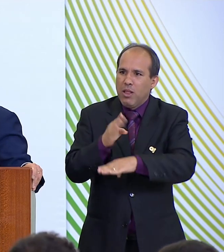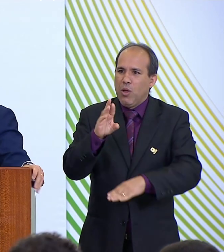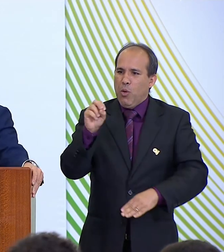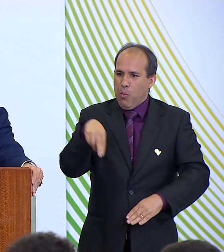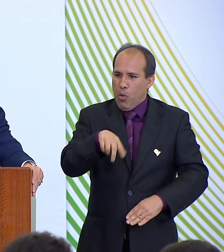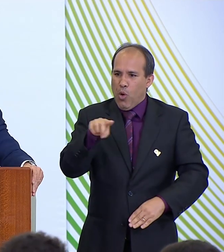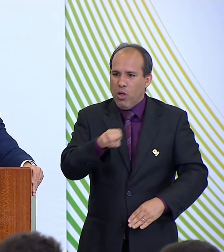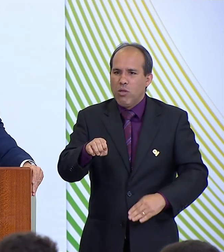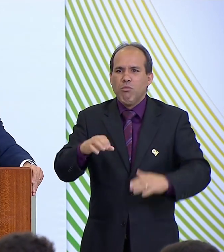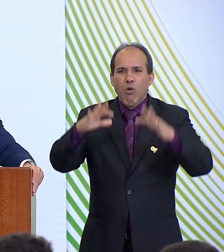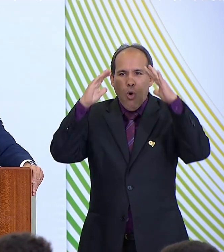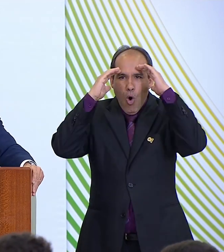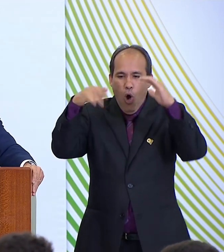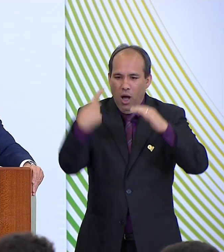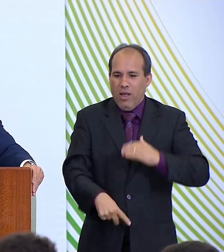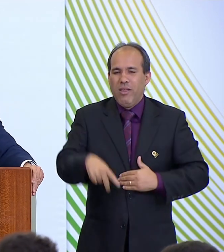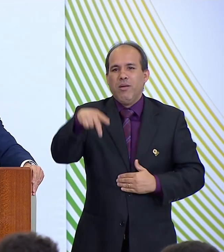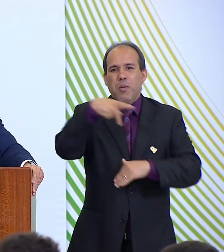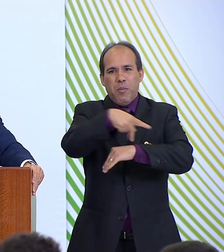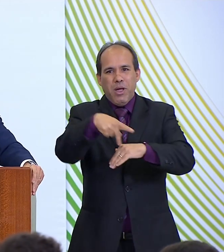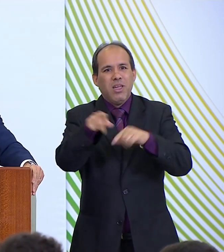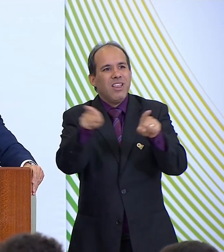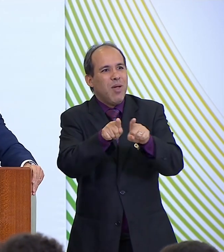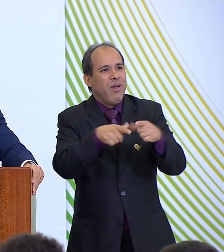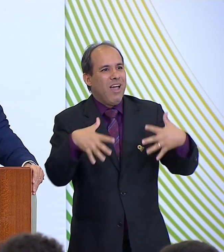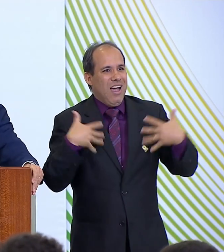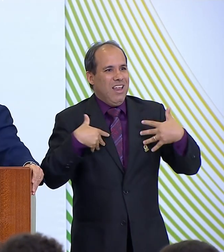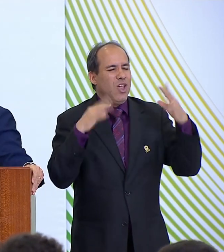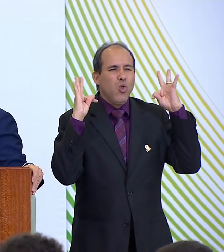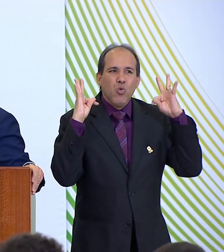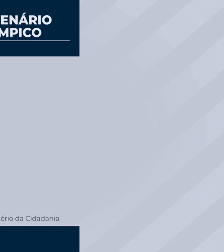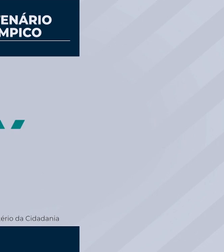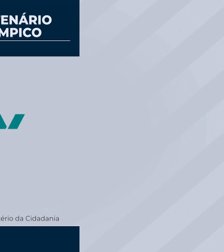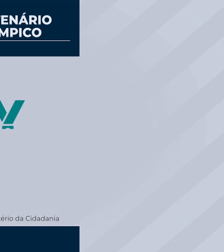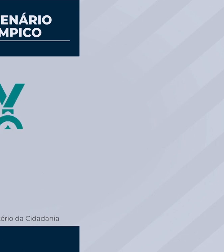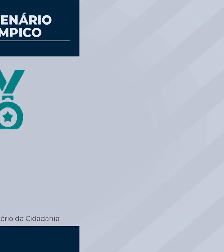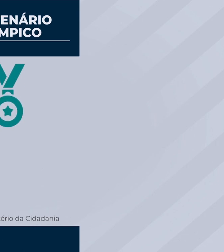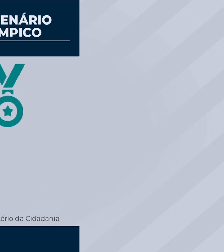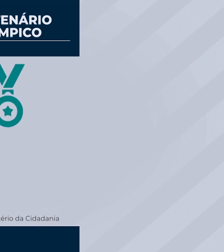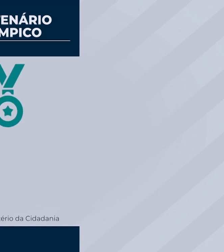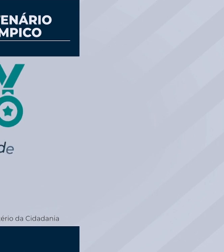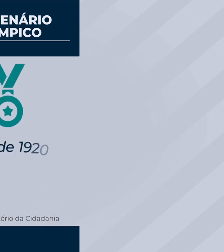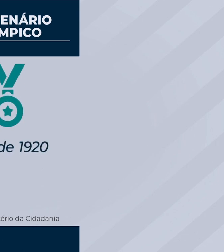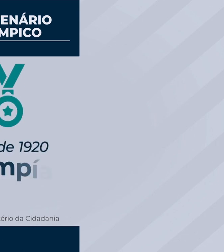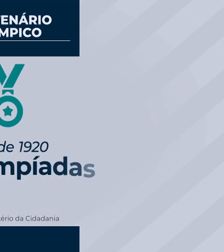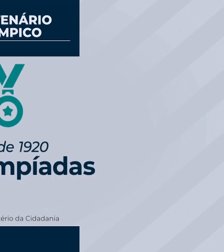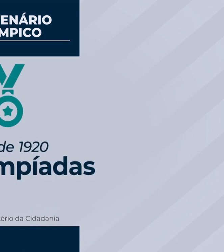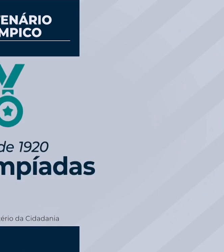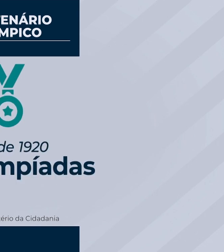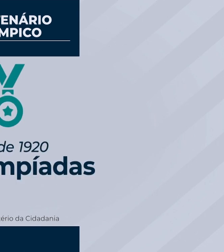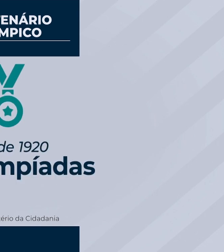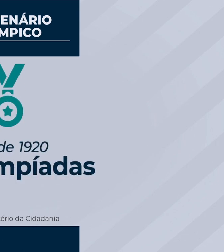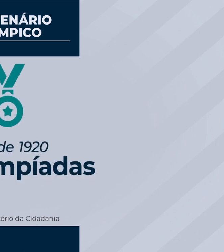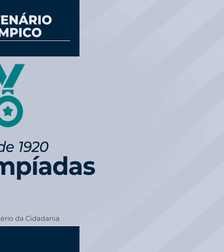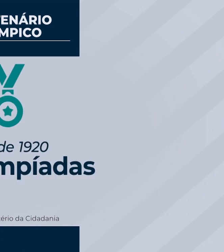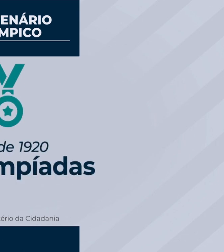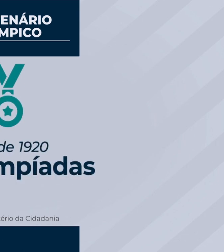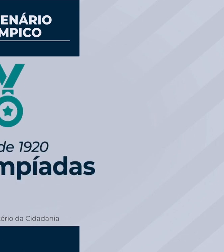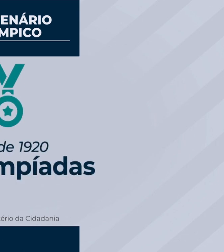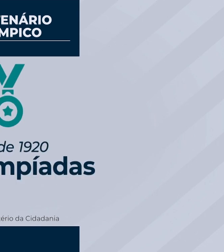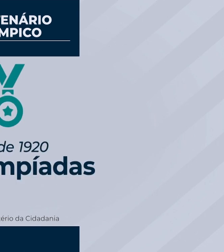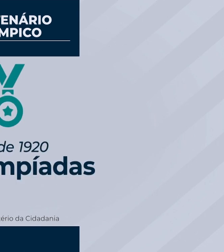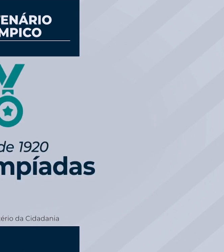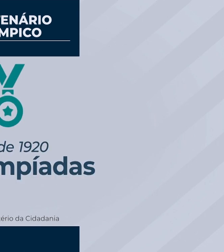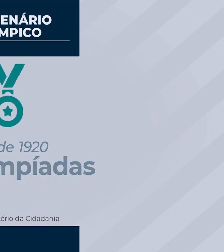bronze, para a honra do nosso país e para a alegria de todo o povo brasileiro. Desde 1920, o Brasil esteve em